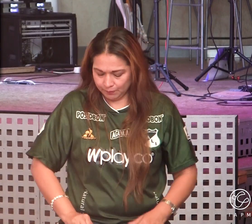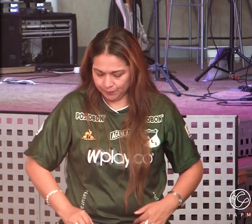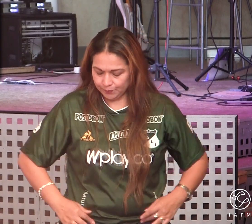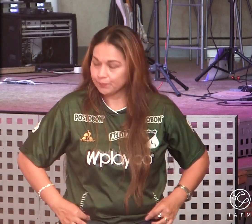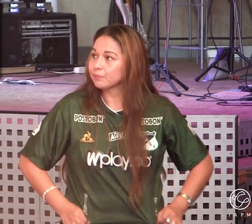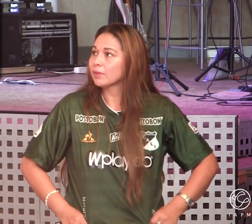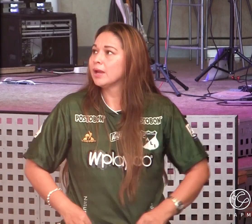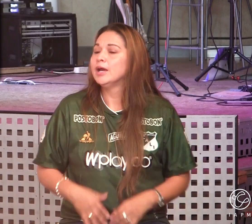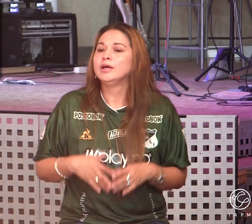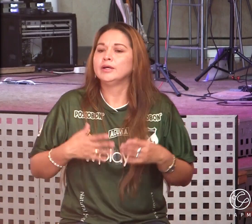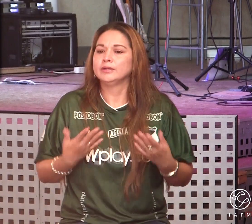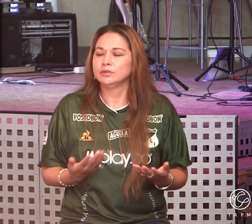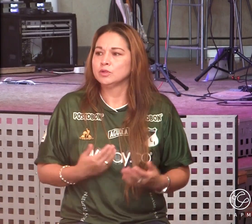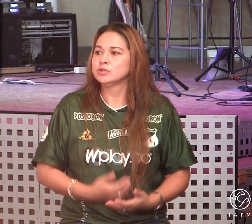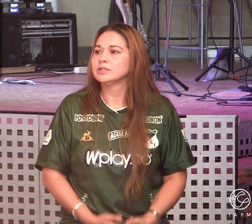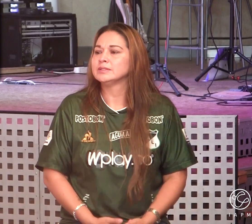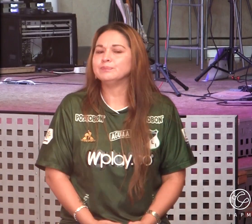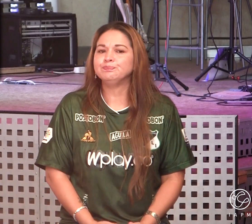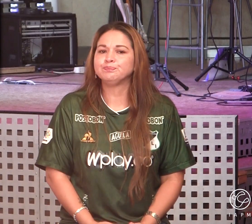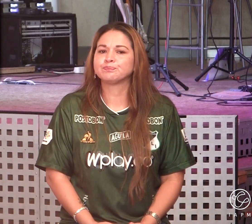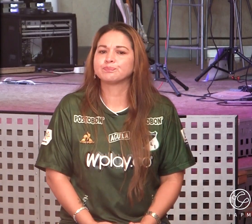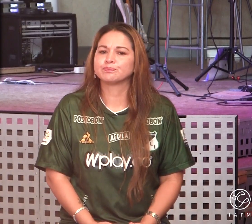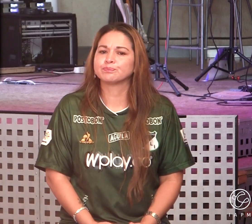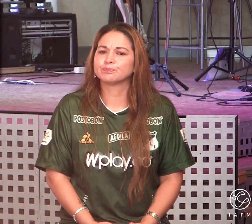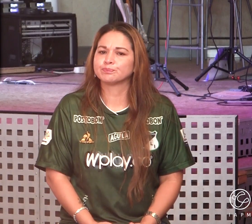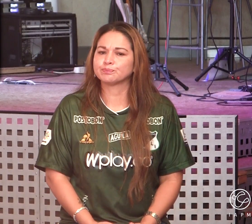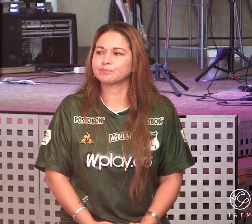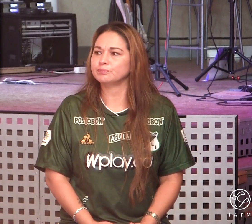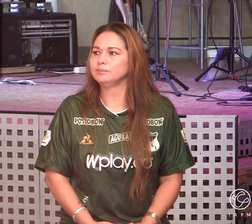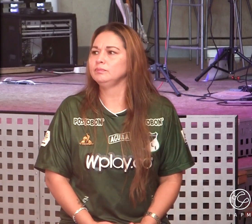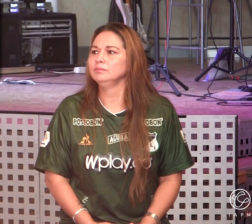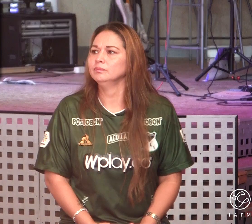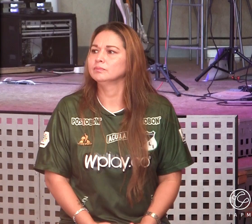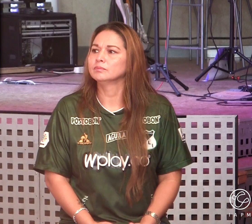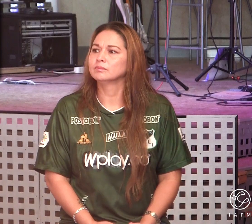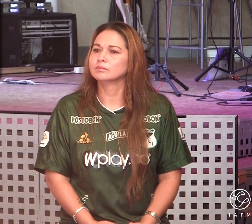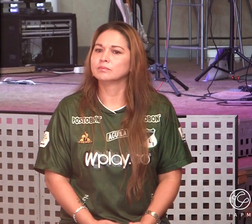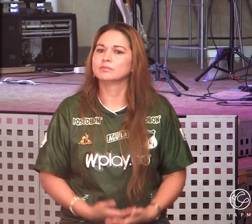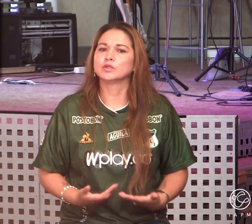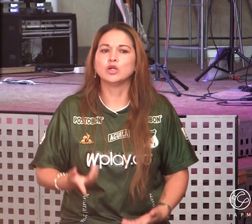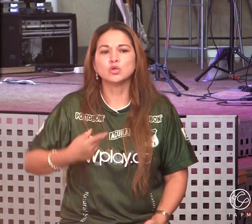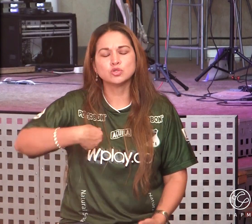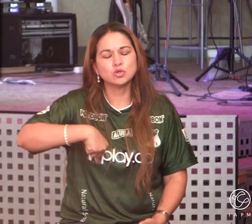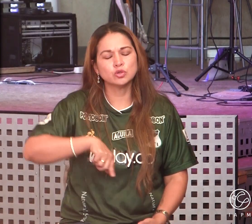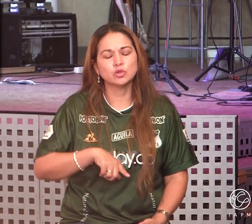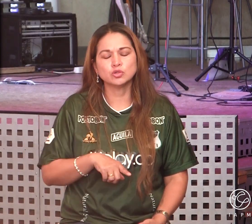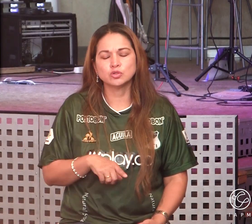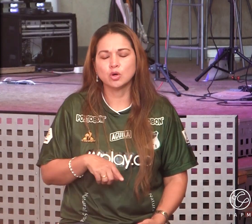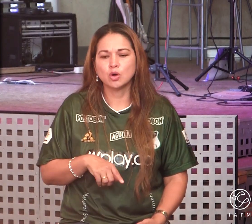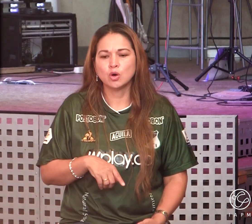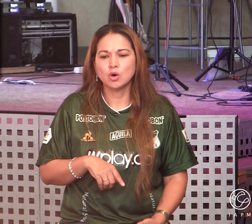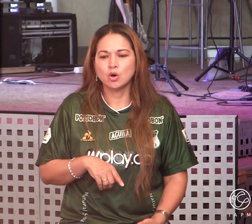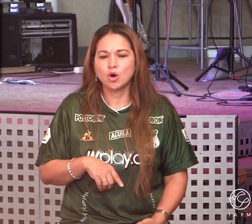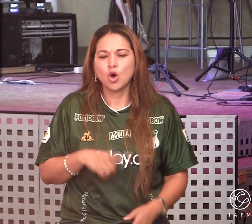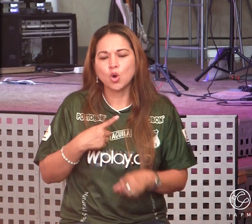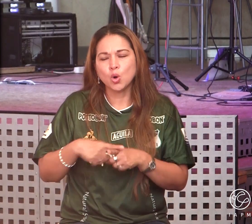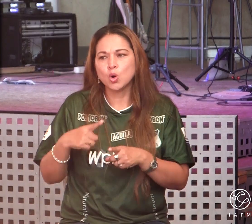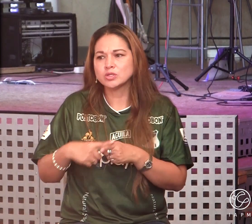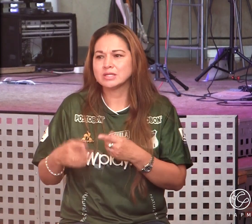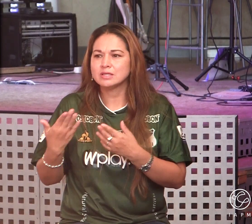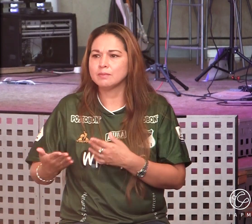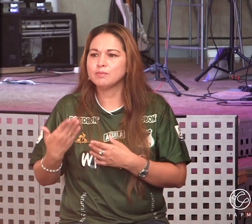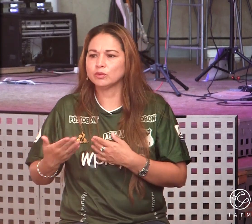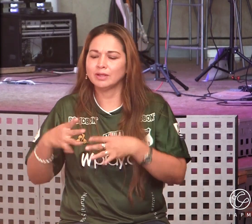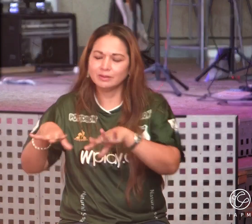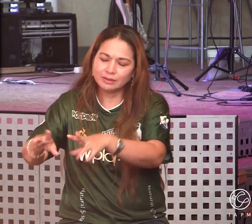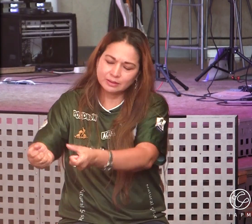década y de este tiempo post-pandemia tiene mucho que ver con recuperar como algunas cosas esenciales que de pronto se nos van. A veces nos